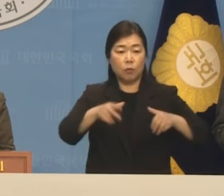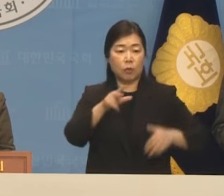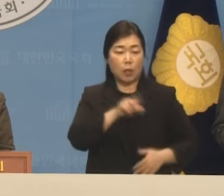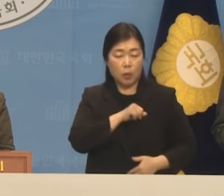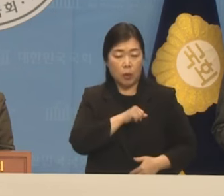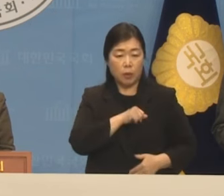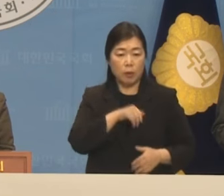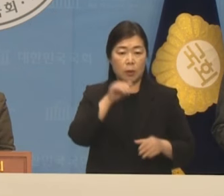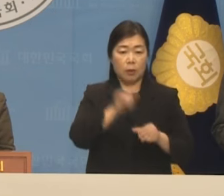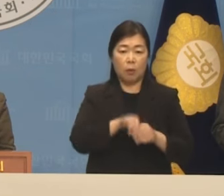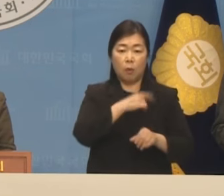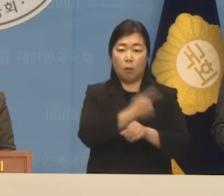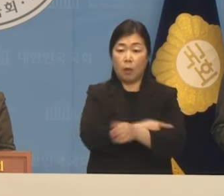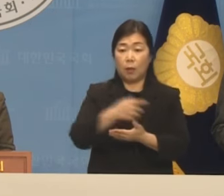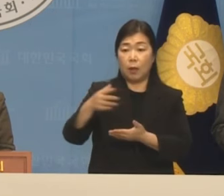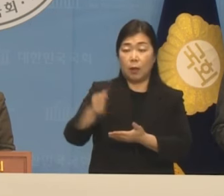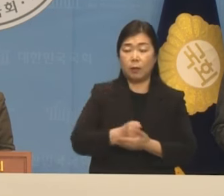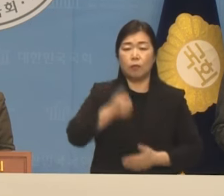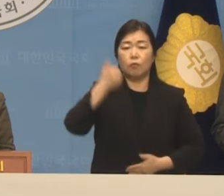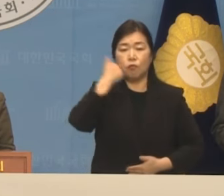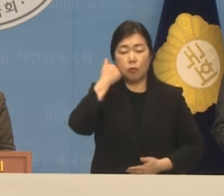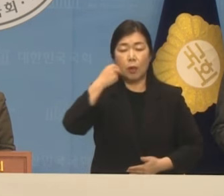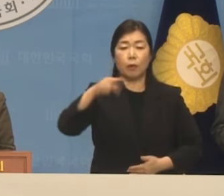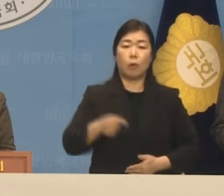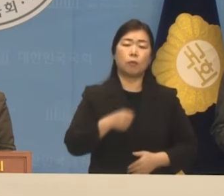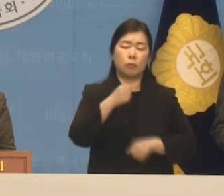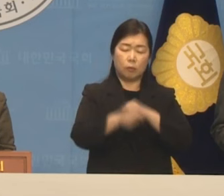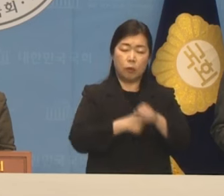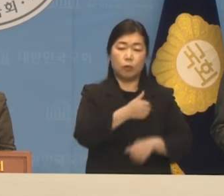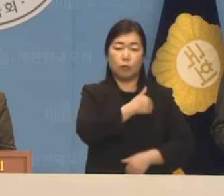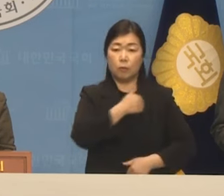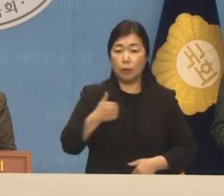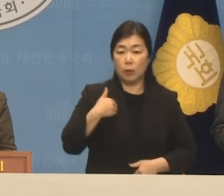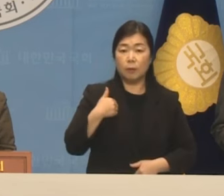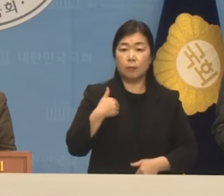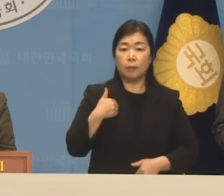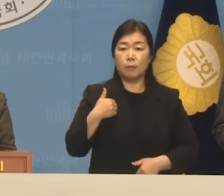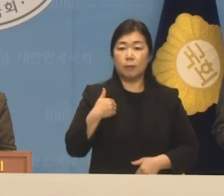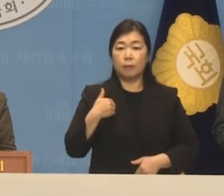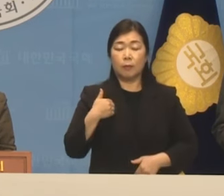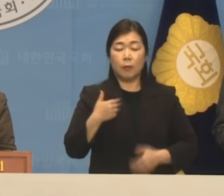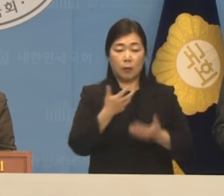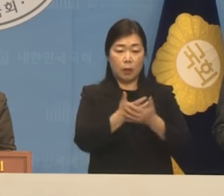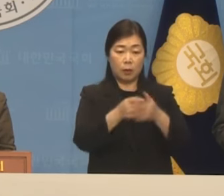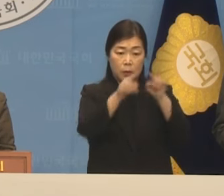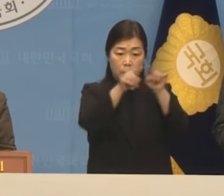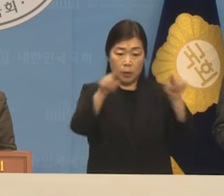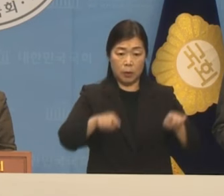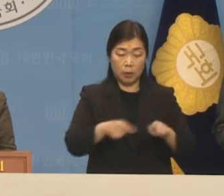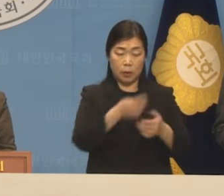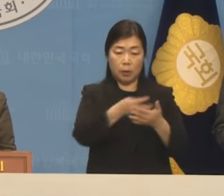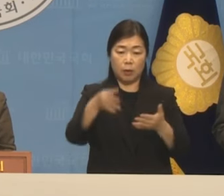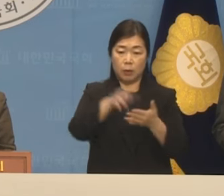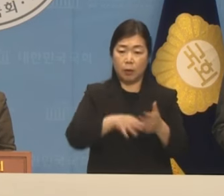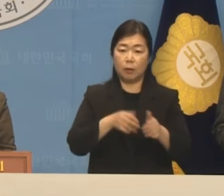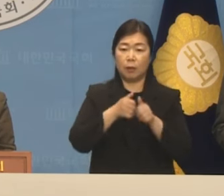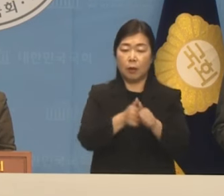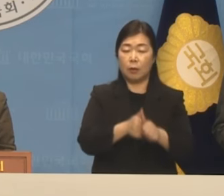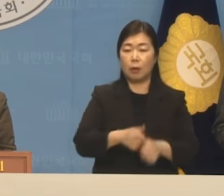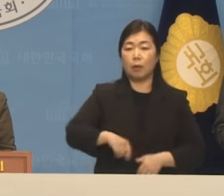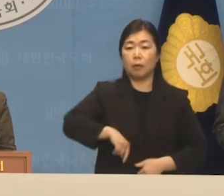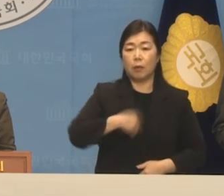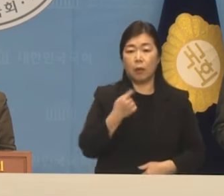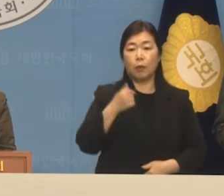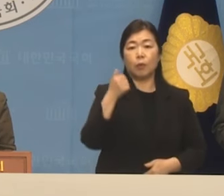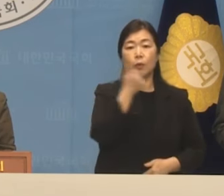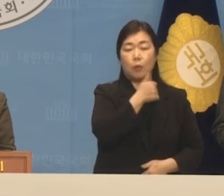국회의원 피선거권을 지닌 어느 누구나 준비위원회가 정한 소정의 양식에 따라 자기소개와